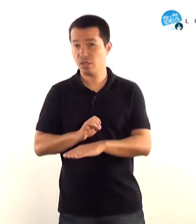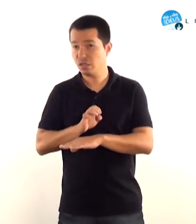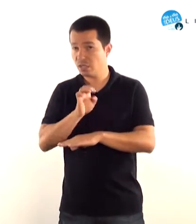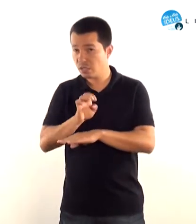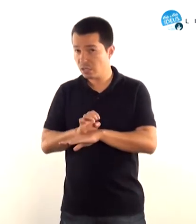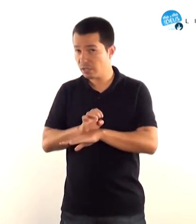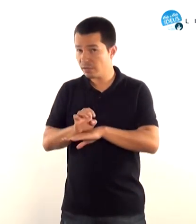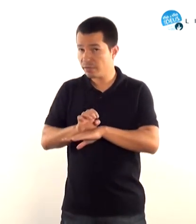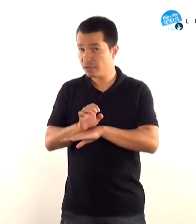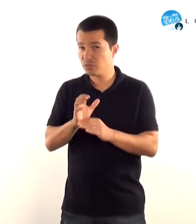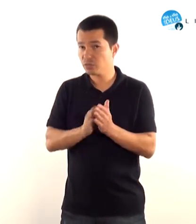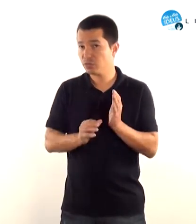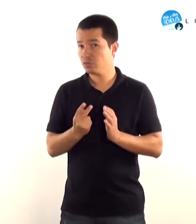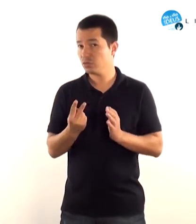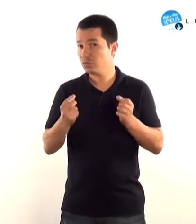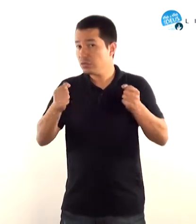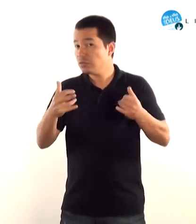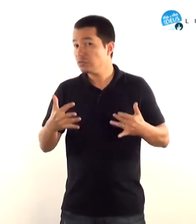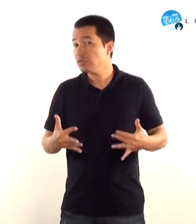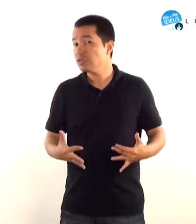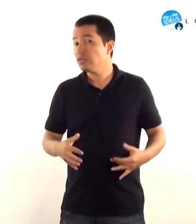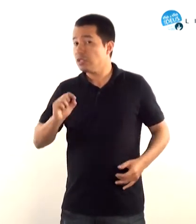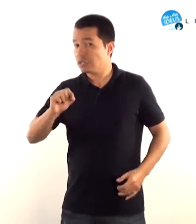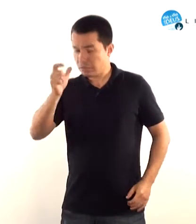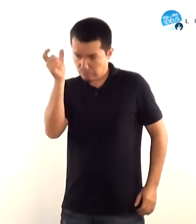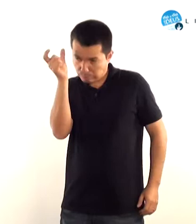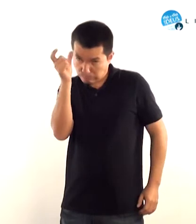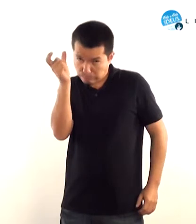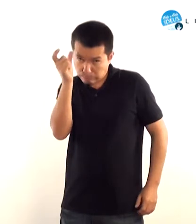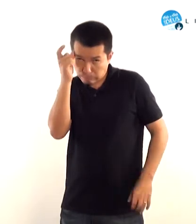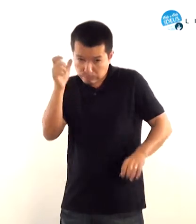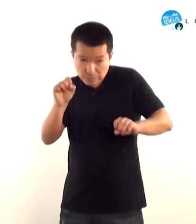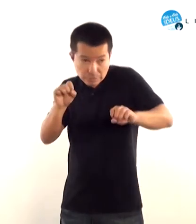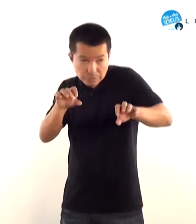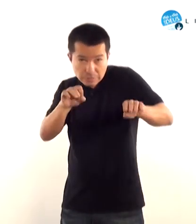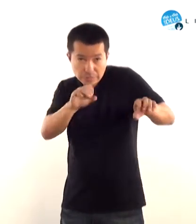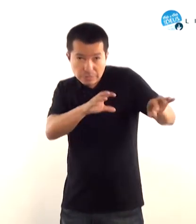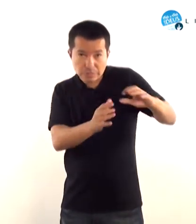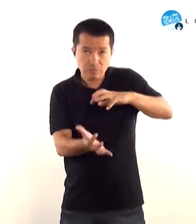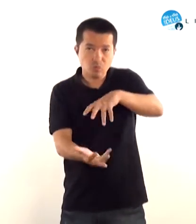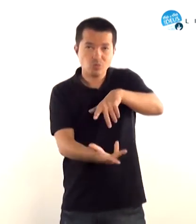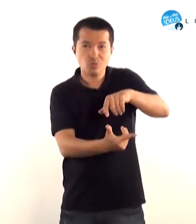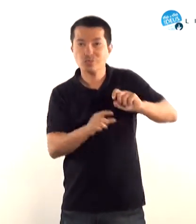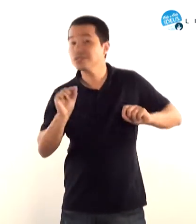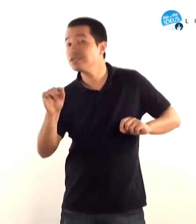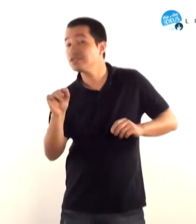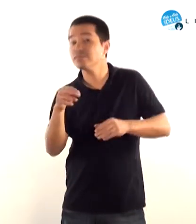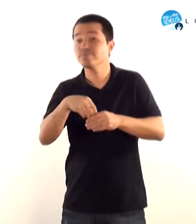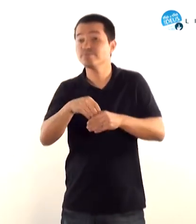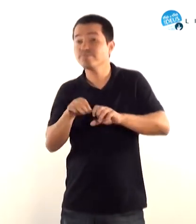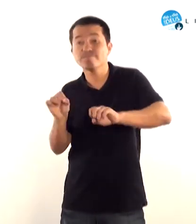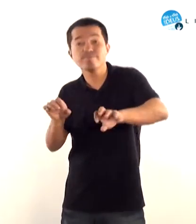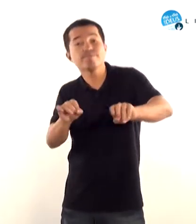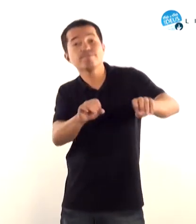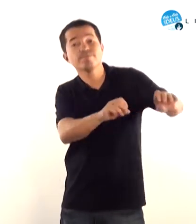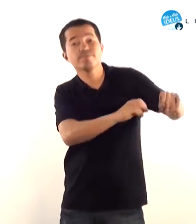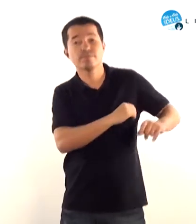esse sistema de valores está debaixo do poder do príncipe das trevas. Há